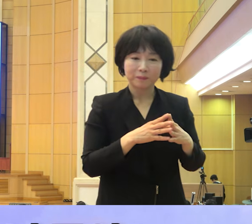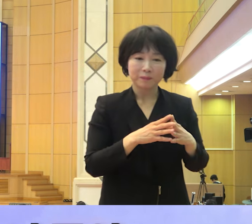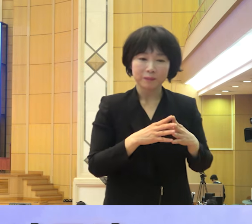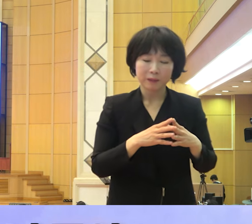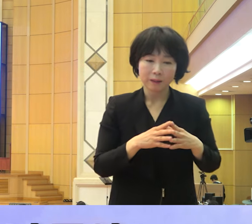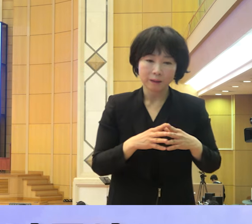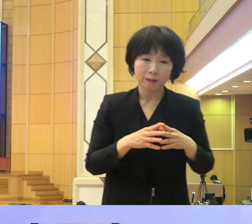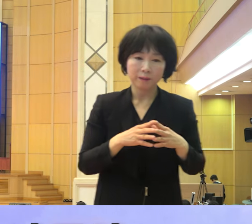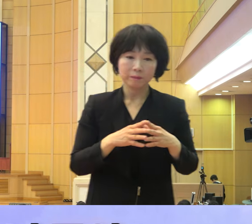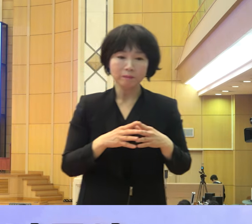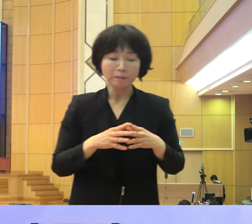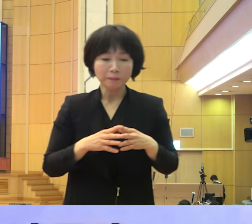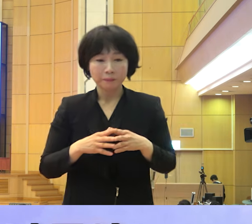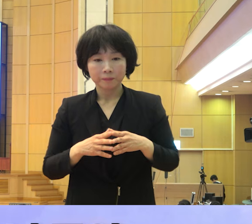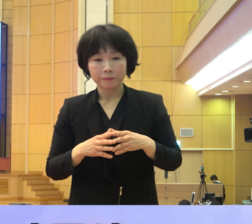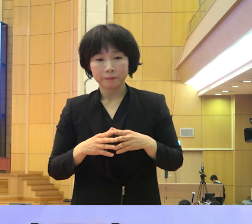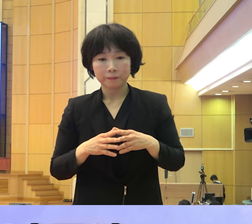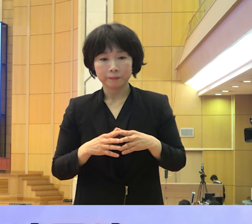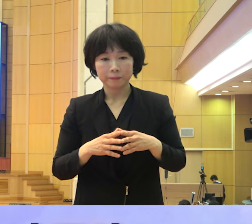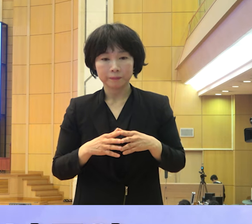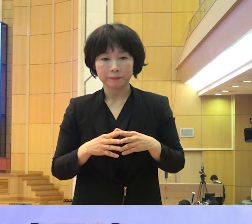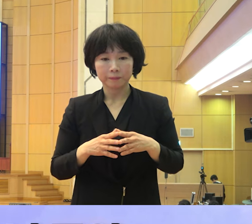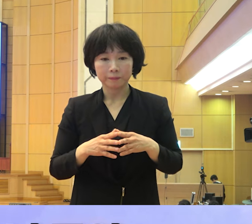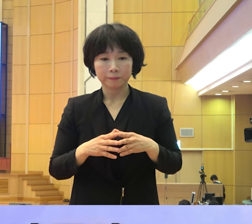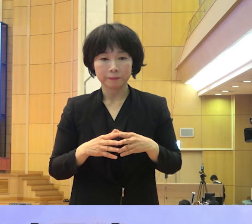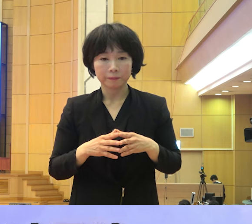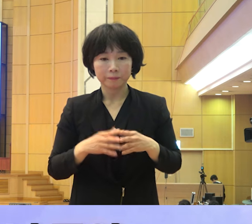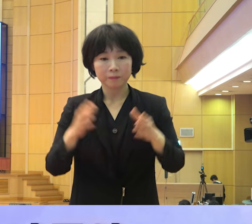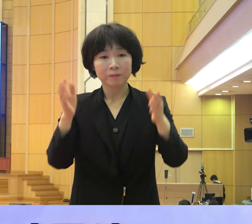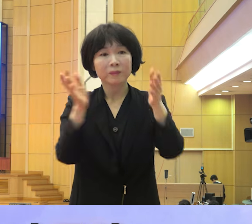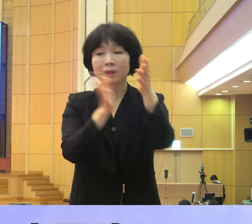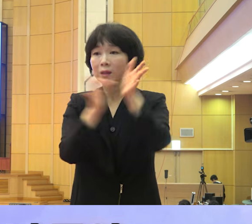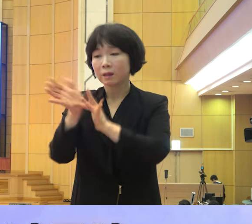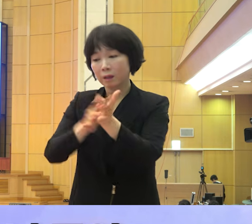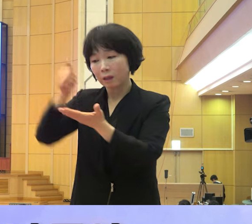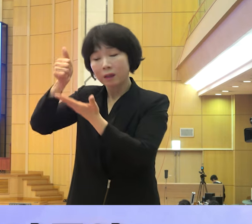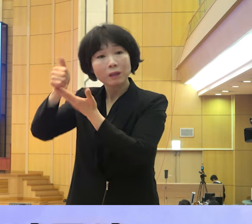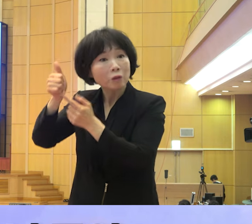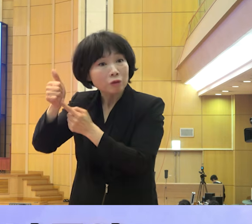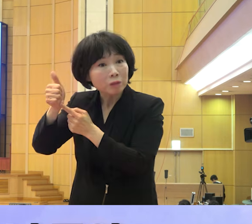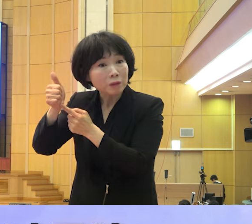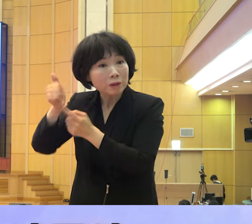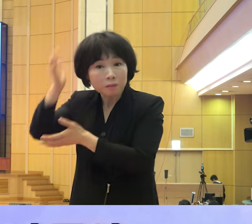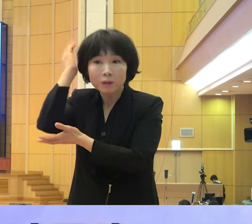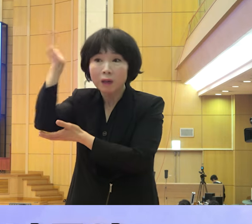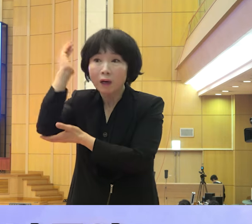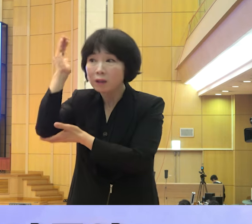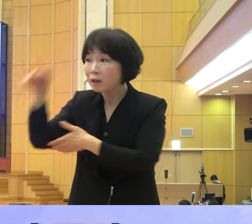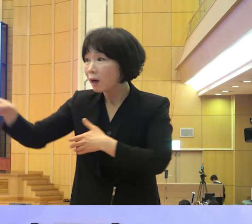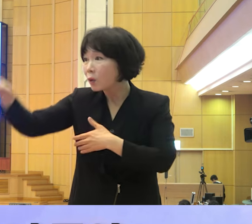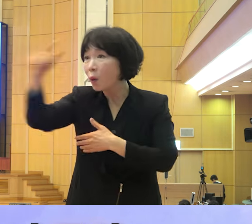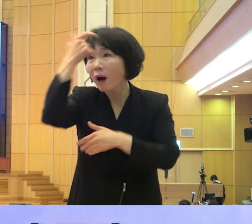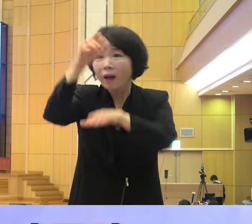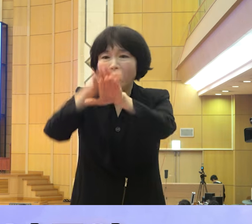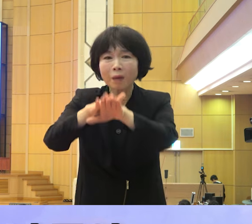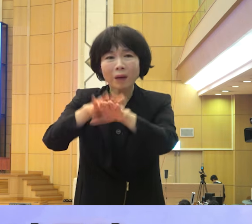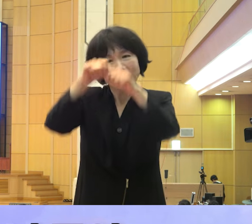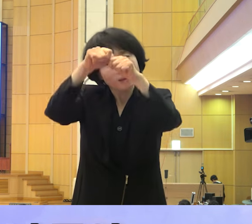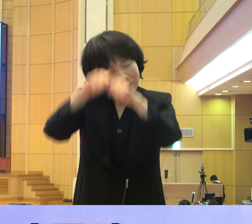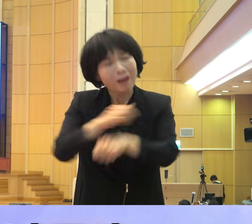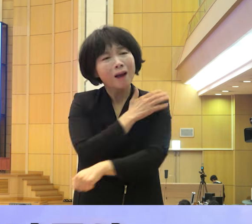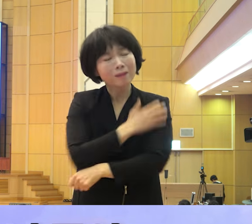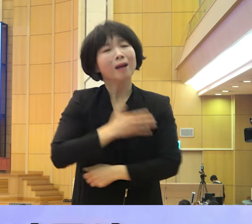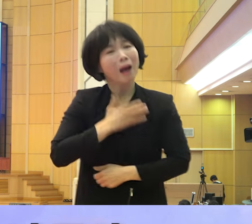사마리아 수가인에게 예수님이 뭐라 했어요? 너희는 알지 못하는 예배를 드리는 거야. 그 예배 드린다고 되는 게